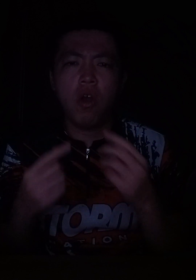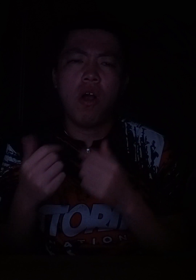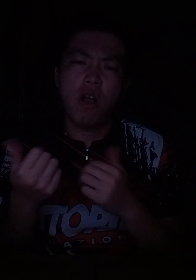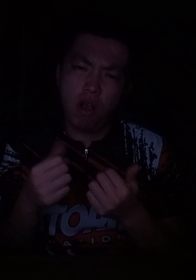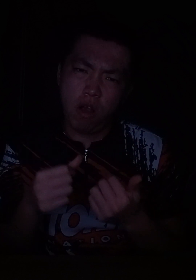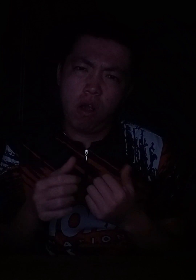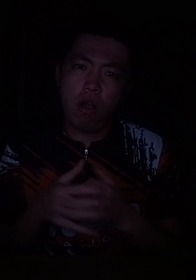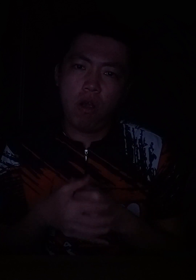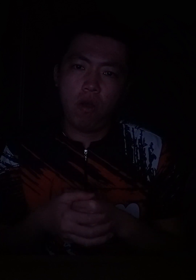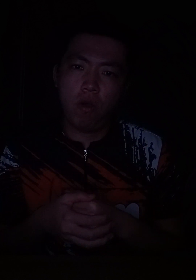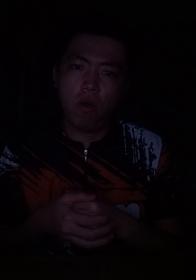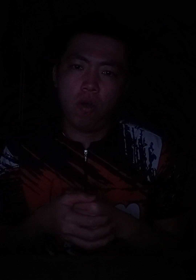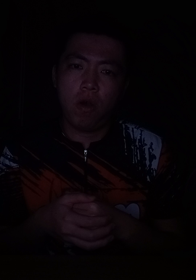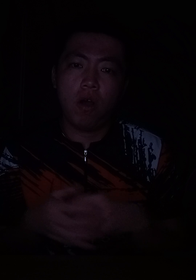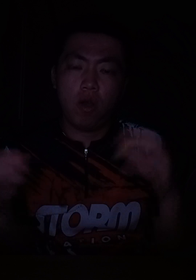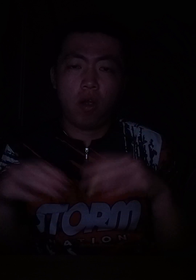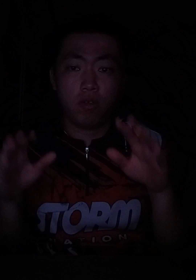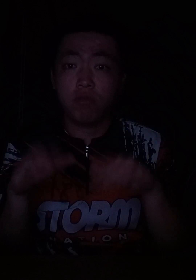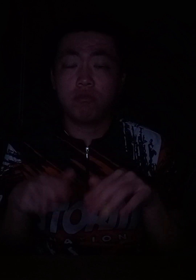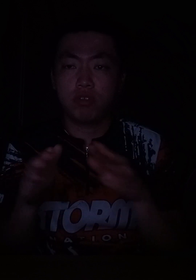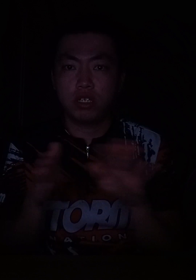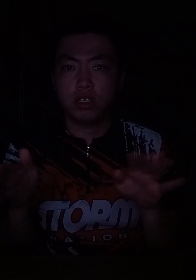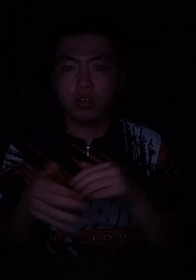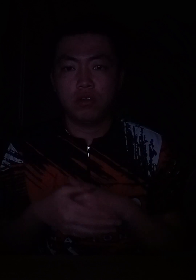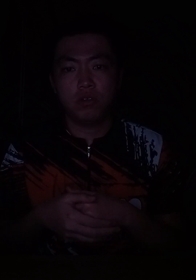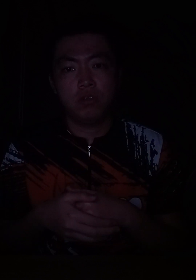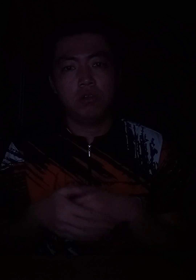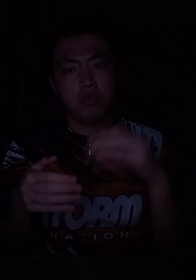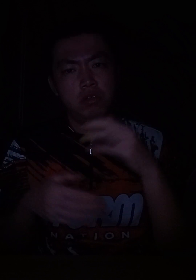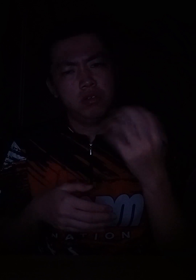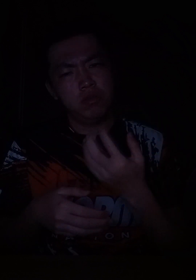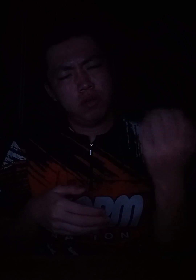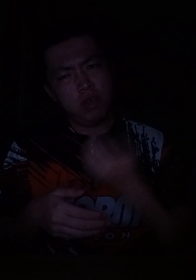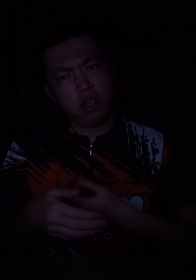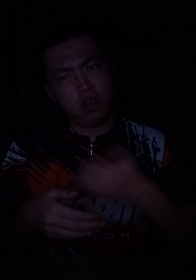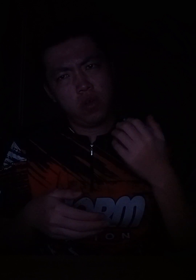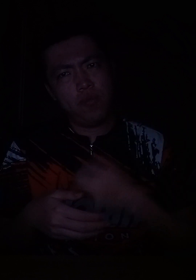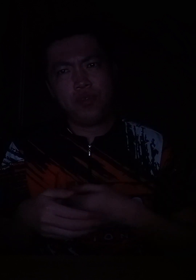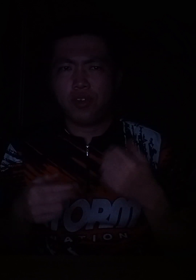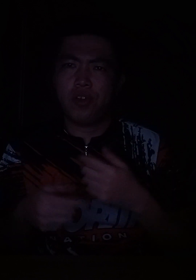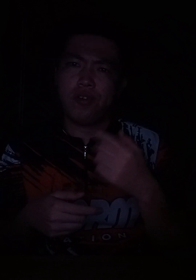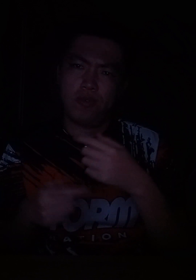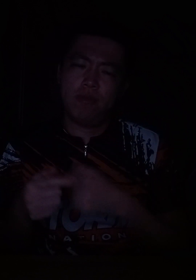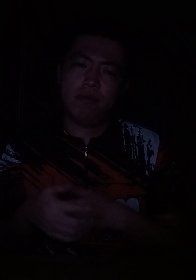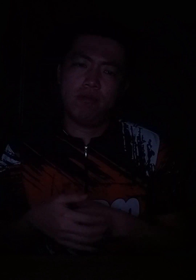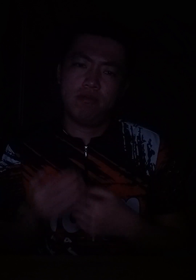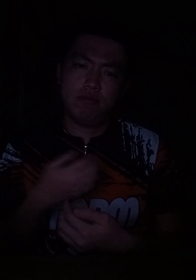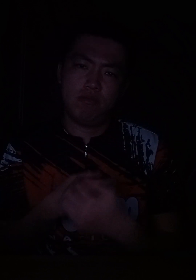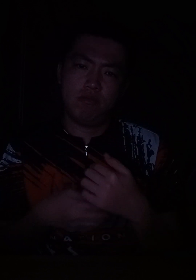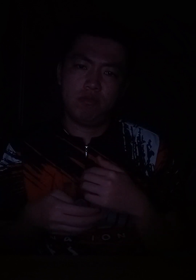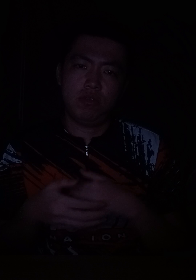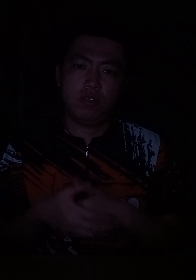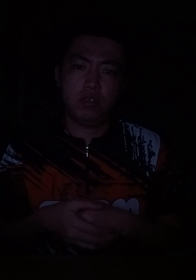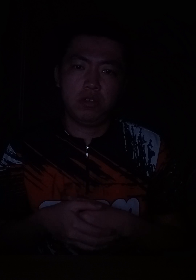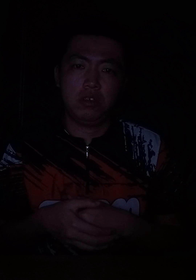잃었습니다. 다른 차량 운전자 등 5명도 어깨나 발목 등을 다쳐 병원으로 옮겨졌습니다. 경찰은 1톤